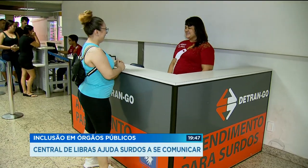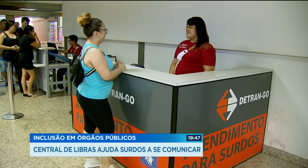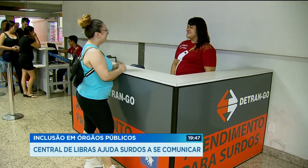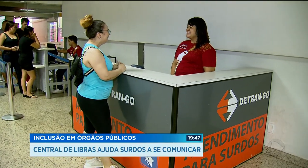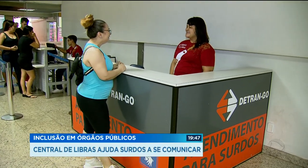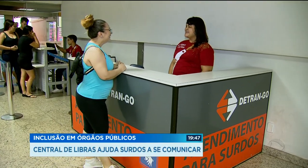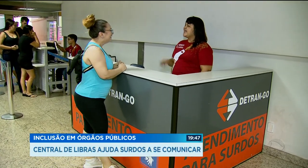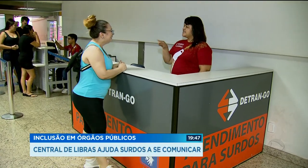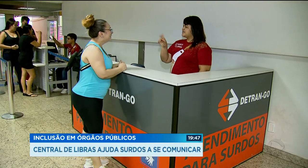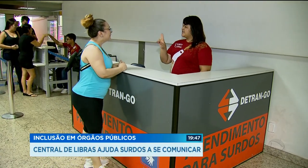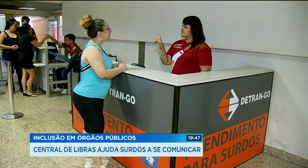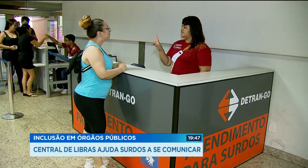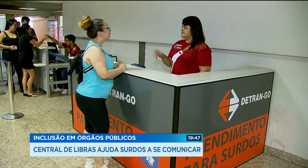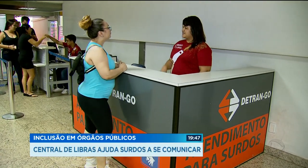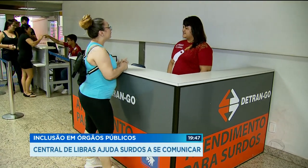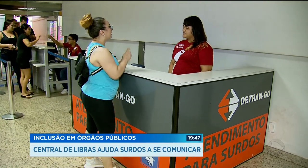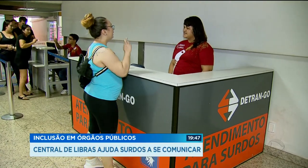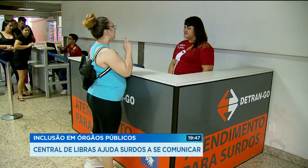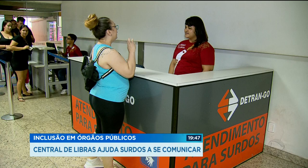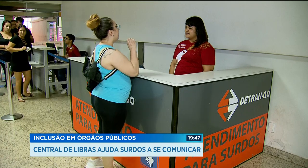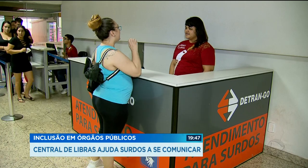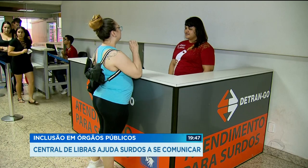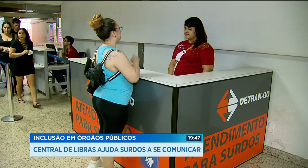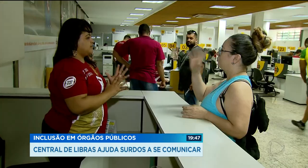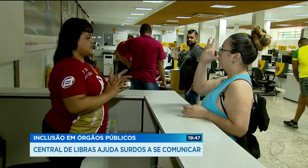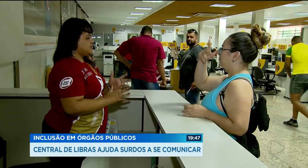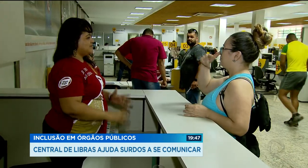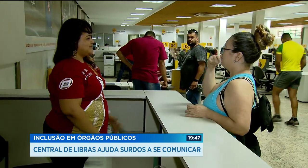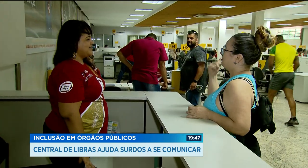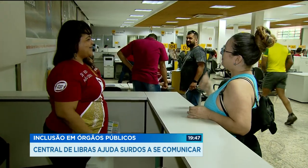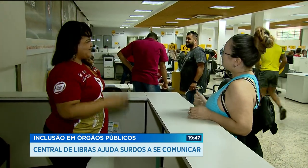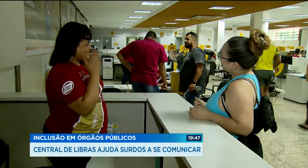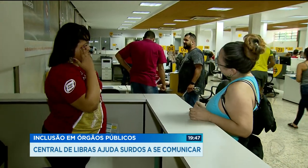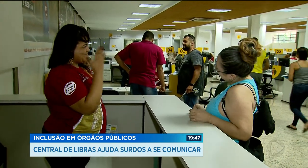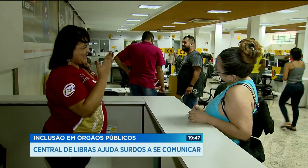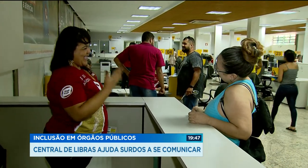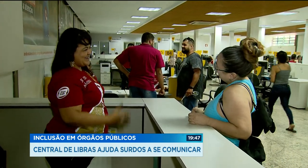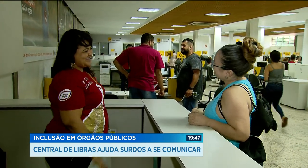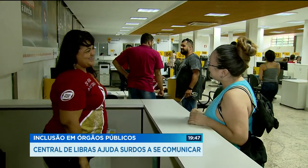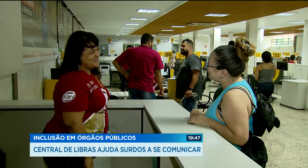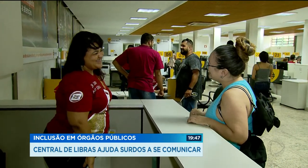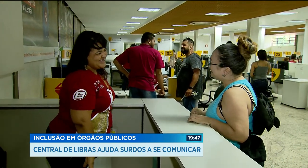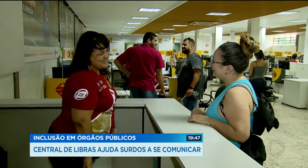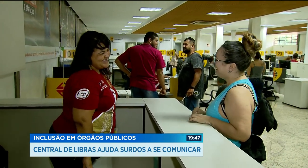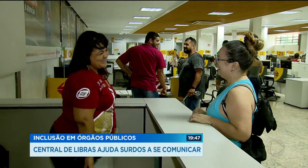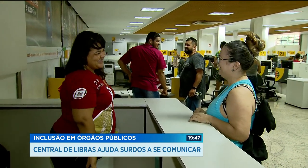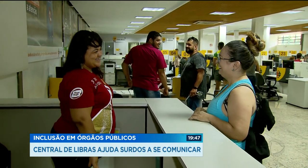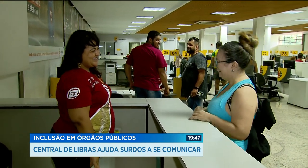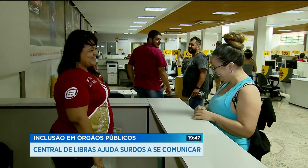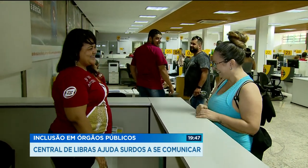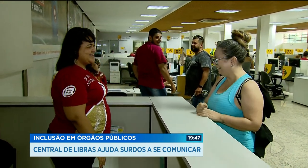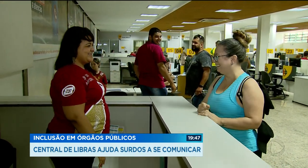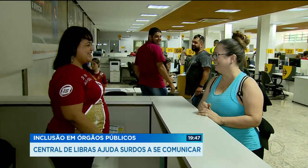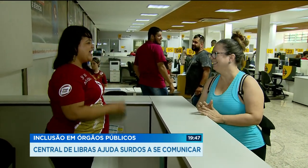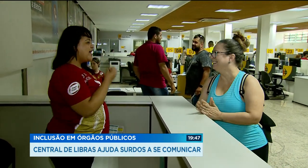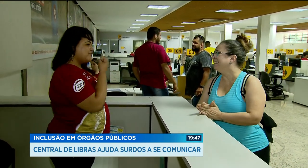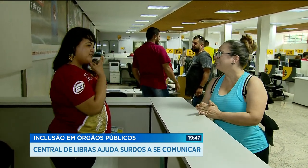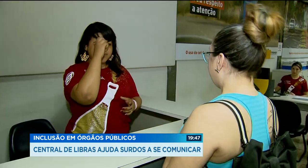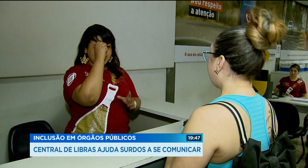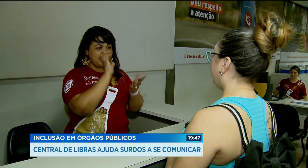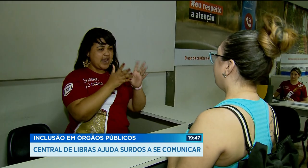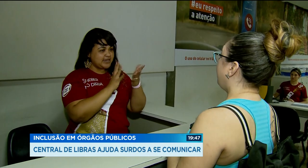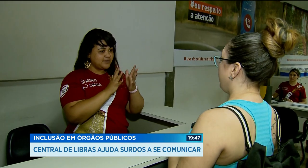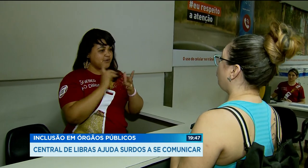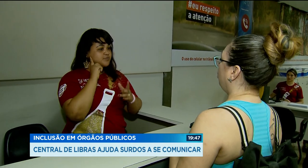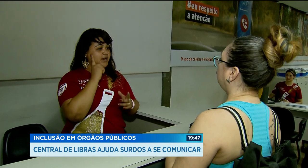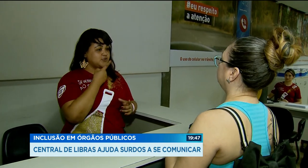sinais aos 11 anos por causa da própria surdez. O problema é hereditário e começou com a bisavó materna. Na família,